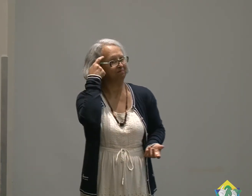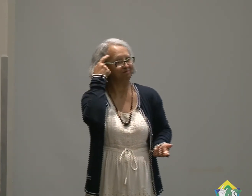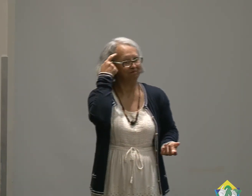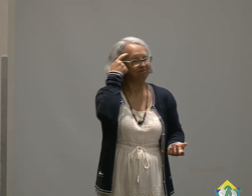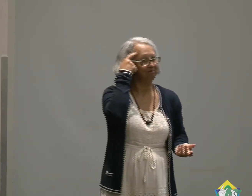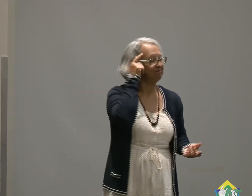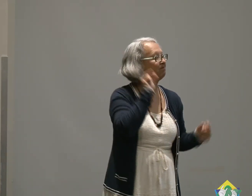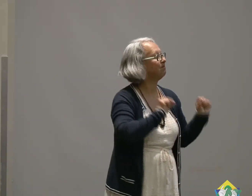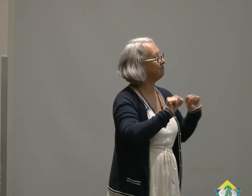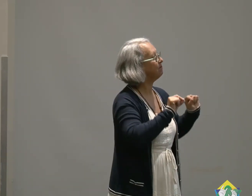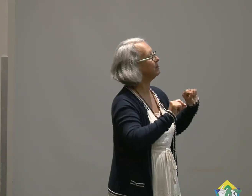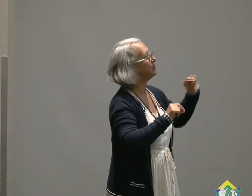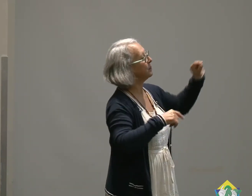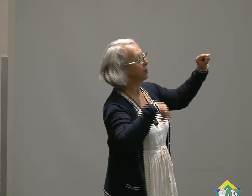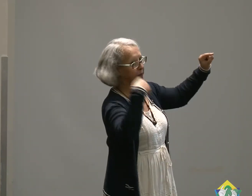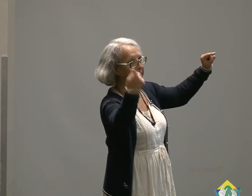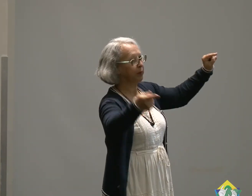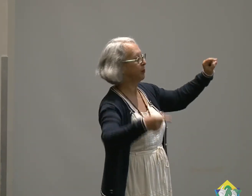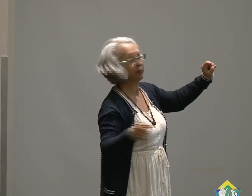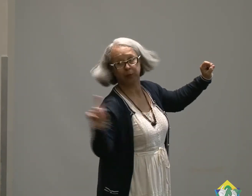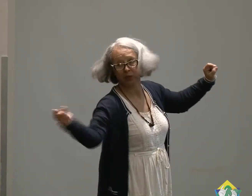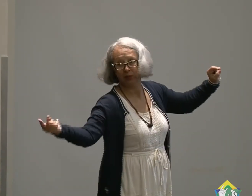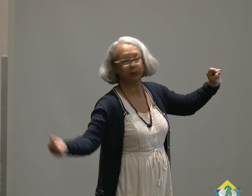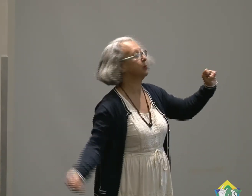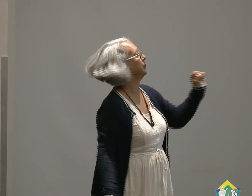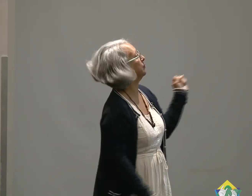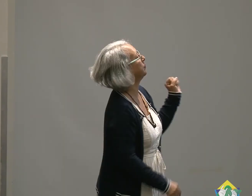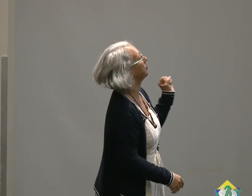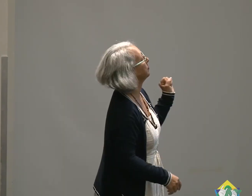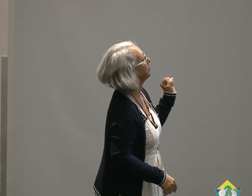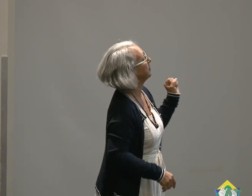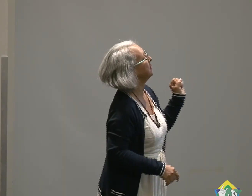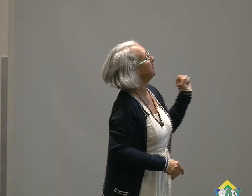povos indígenas. Temos que pensar sobre isso. Próximo slide.